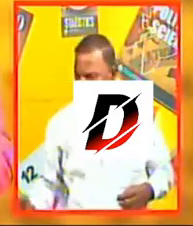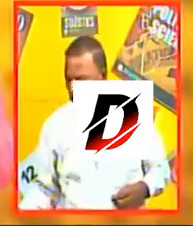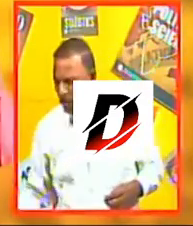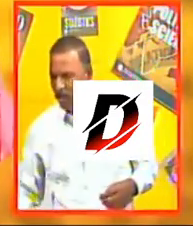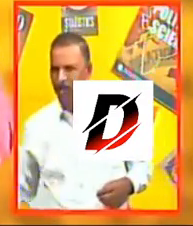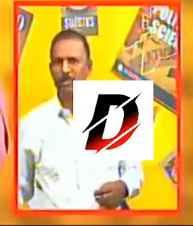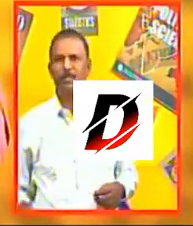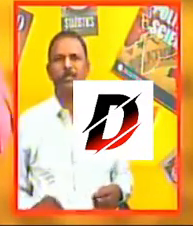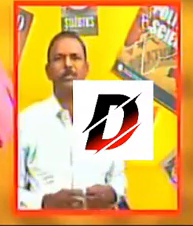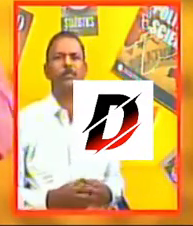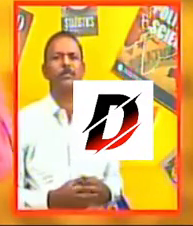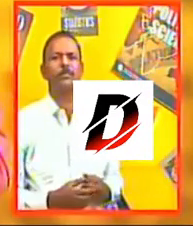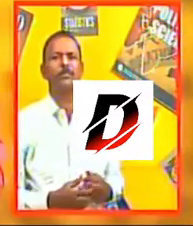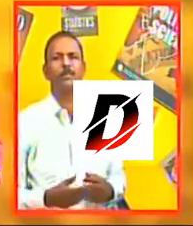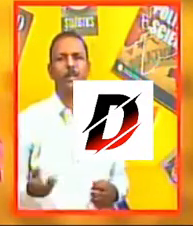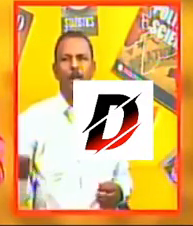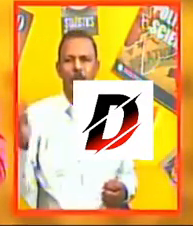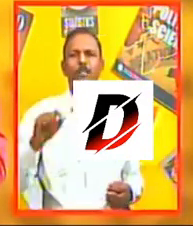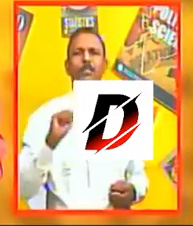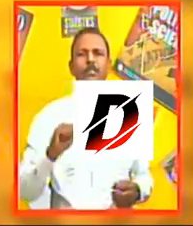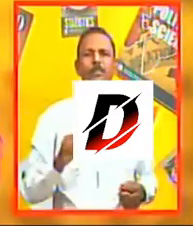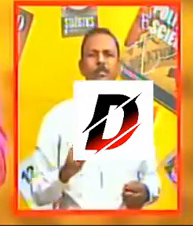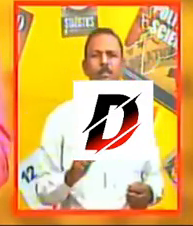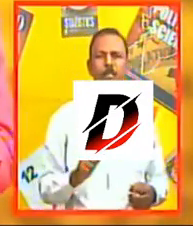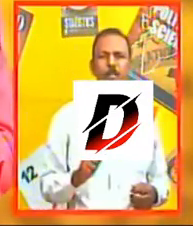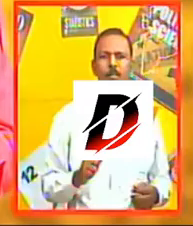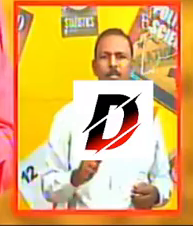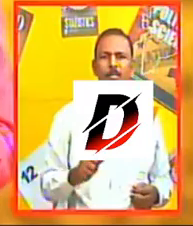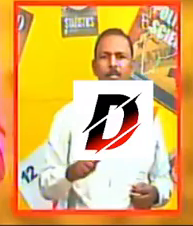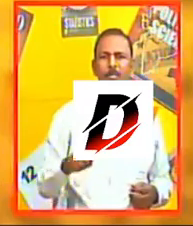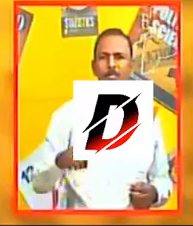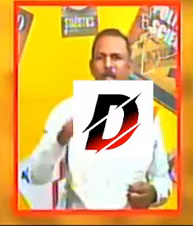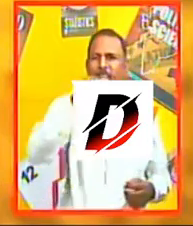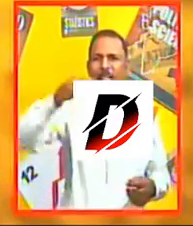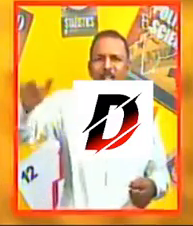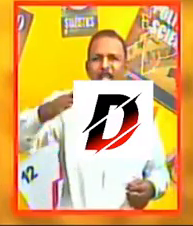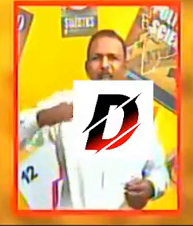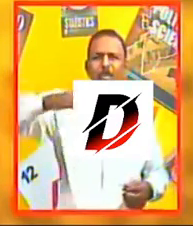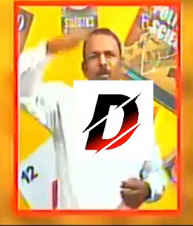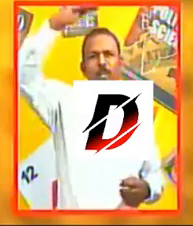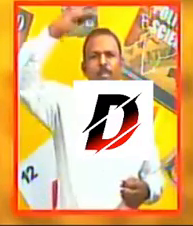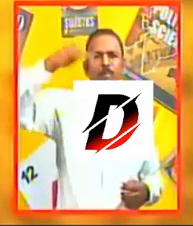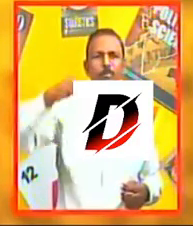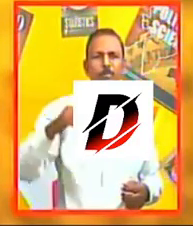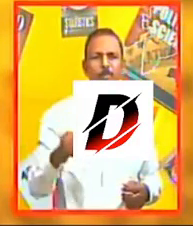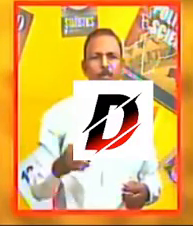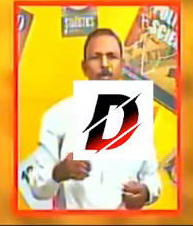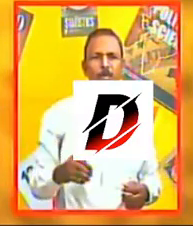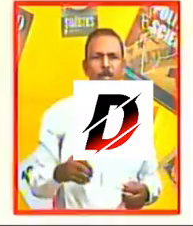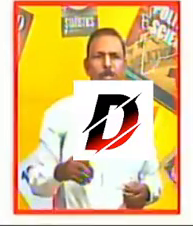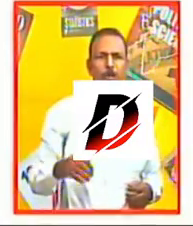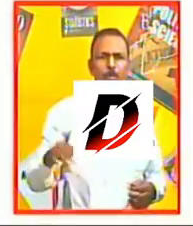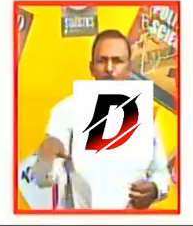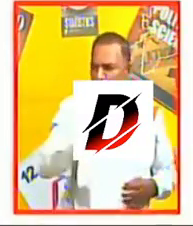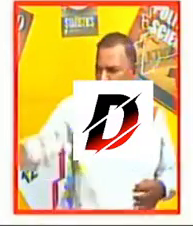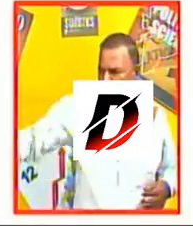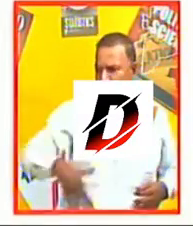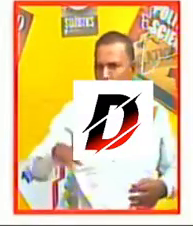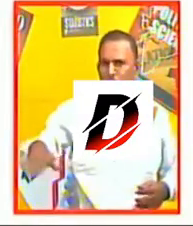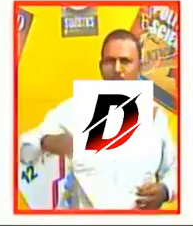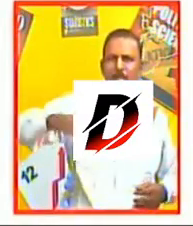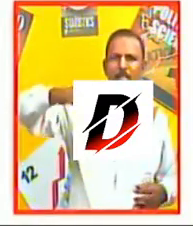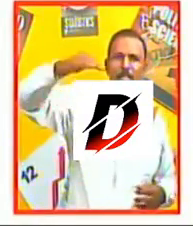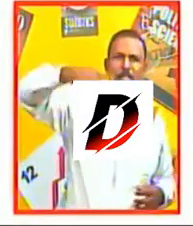அந்த நோட்ல எழுதி வச்சுக்கிறணும். இன்னொன்று, இந்த கடல் மட்டத்தில் உயரம் பார்த்தீங்கன்னா புவிப்பரப்பில்